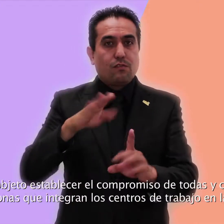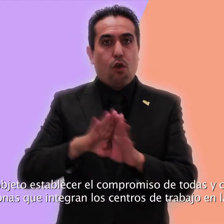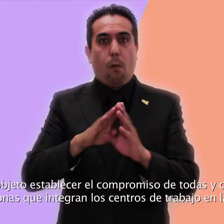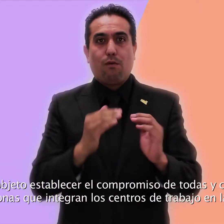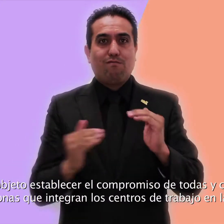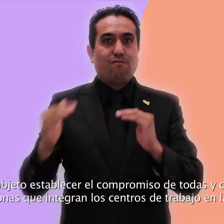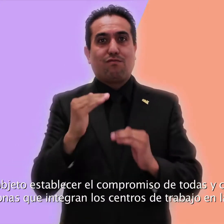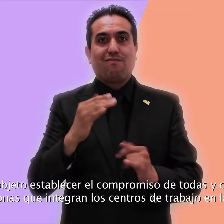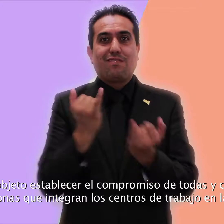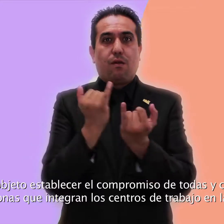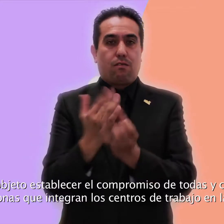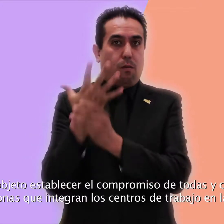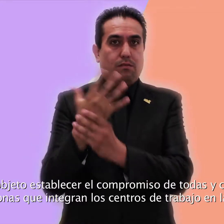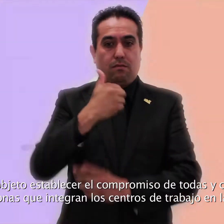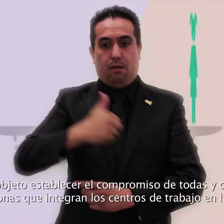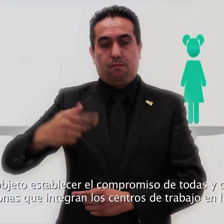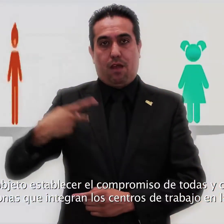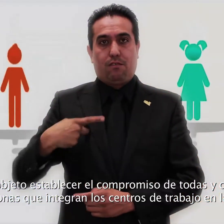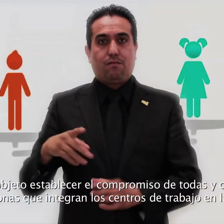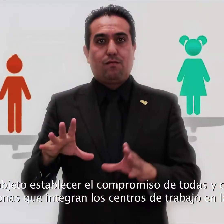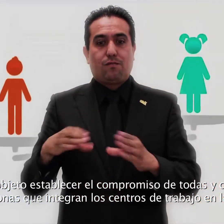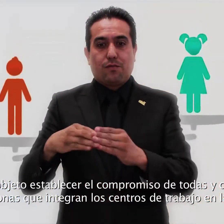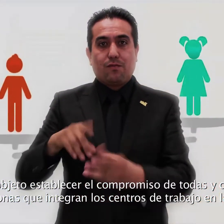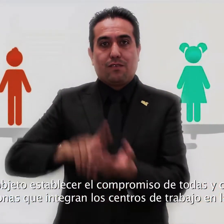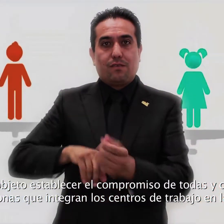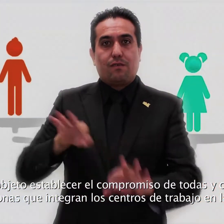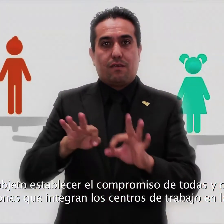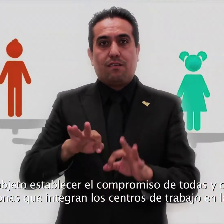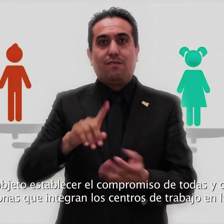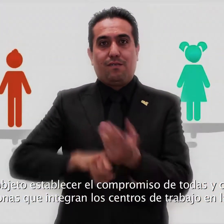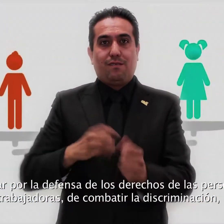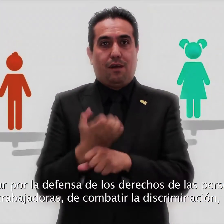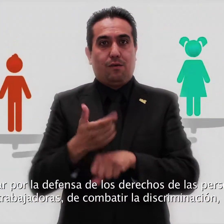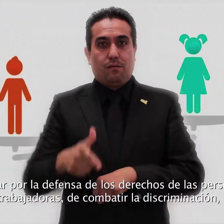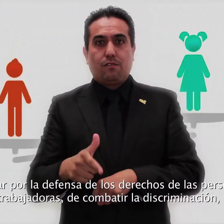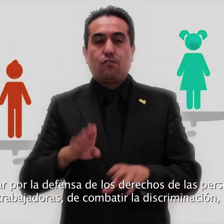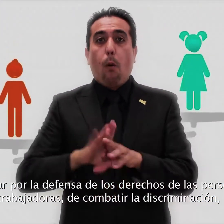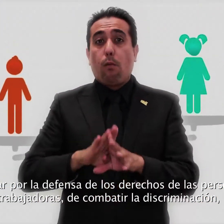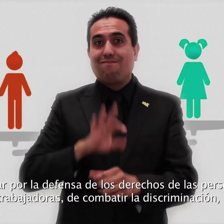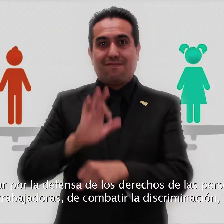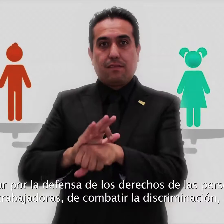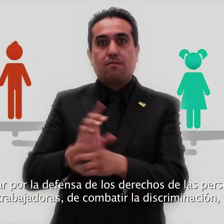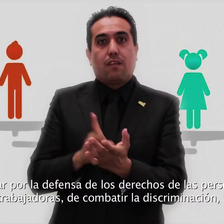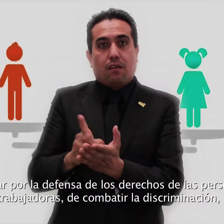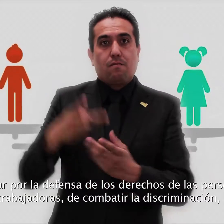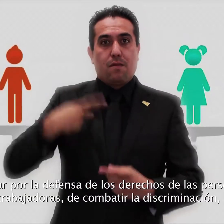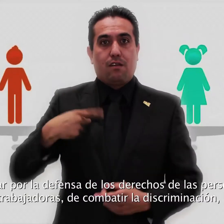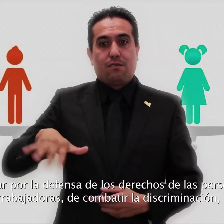compromiso de todas y cada una de las personas que integran los centros de trabajo en la entidad, de velar por la defensa de los derechos de las personas trabajadoras,